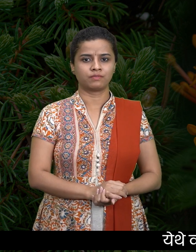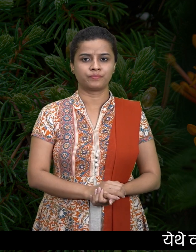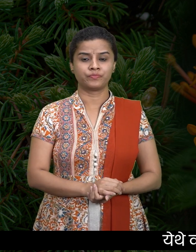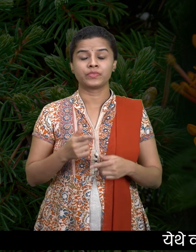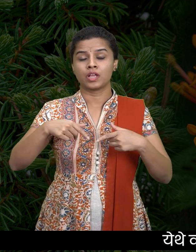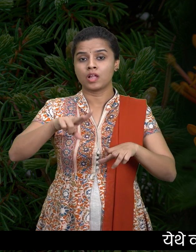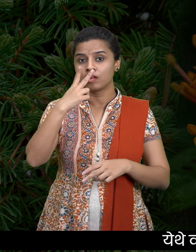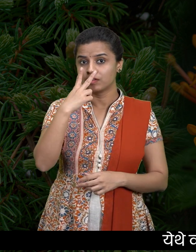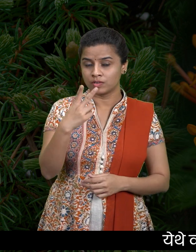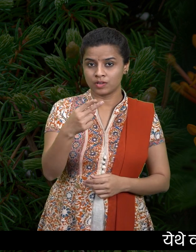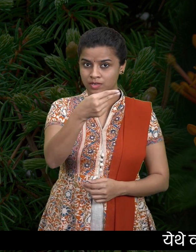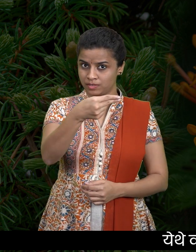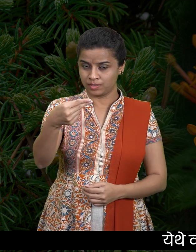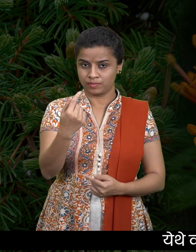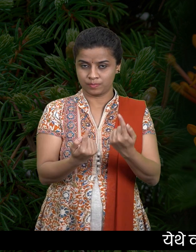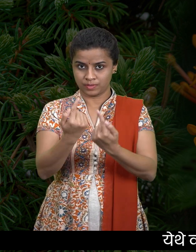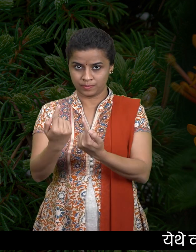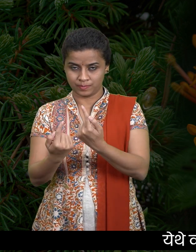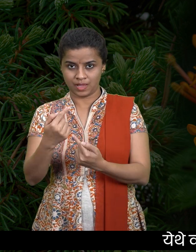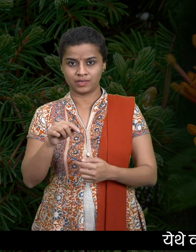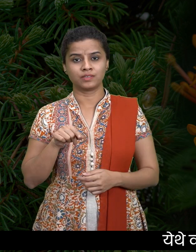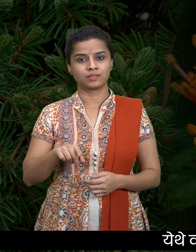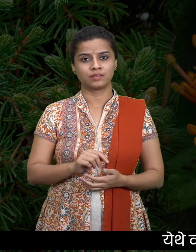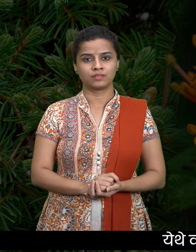येथे वनस्पतींचे नामकरण पाहूया.